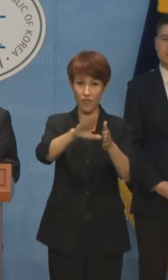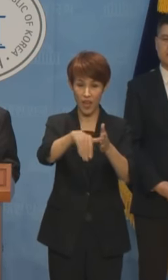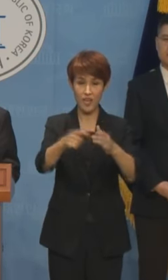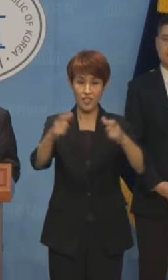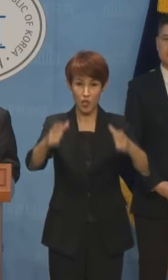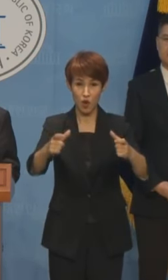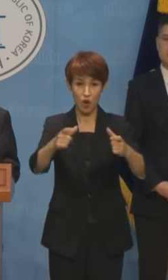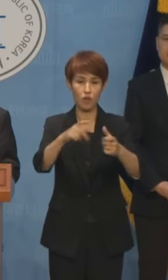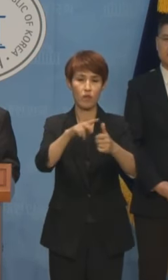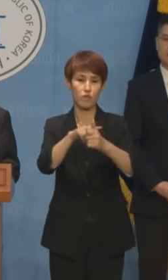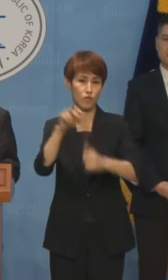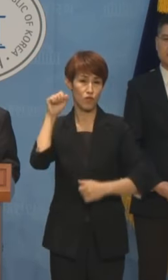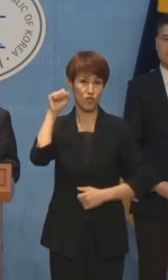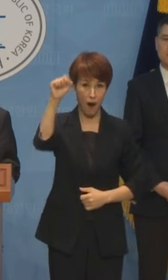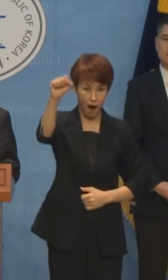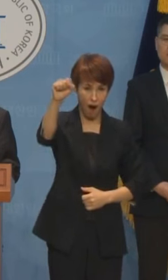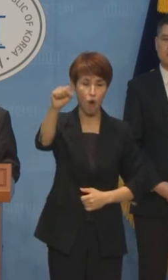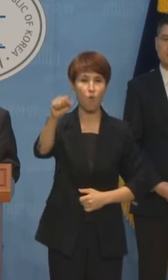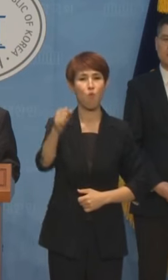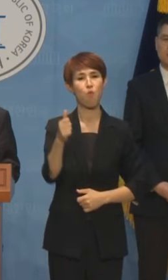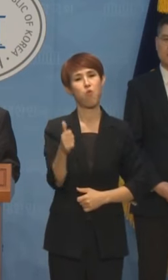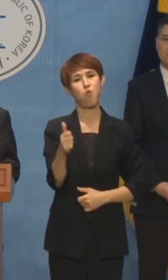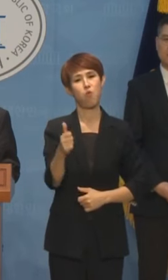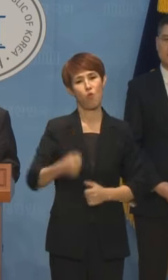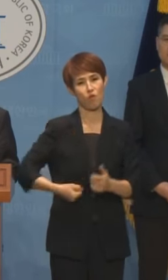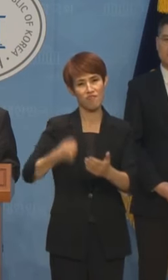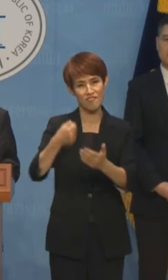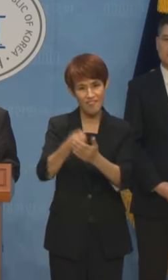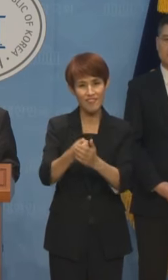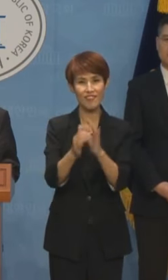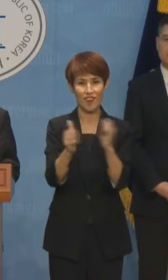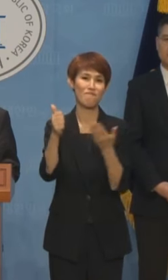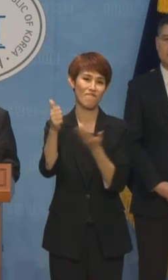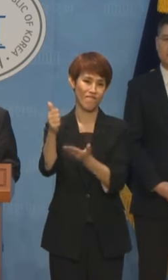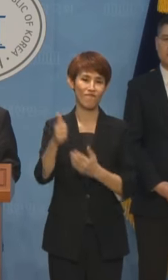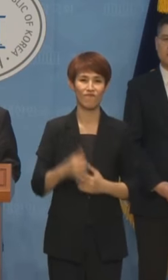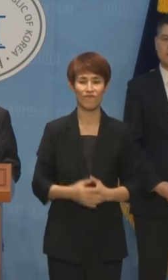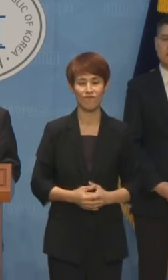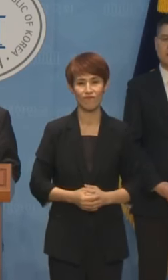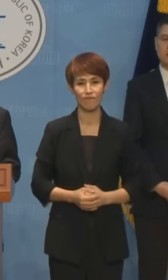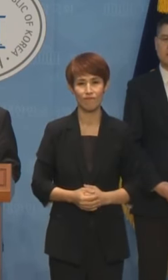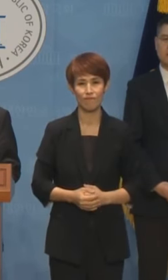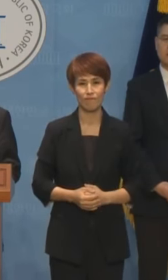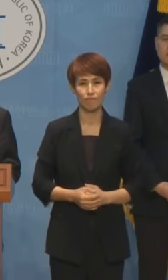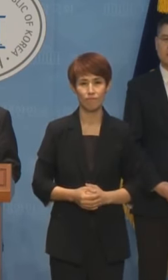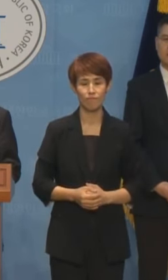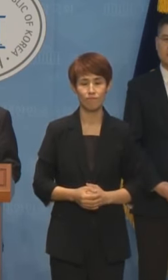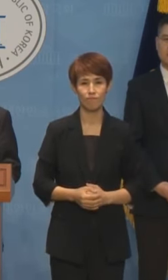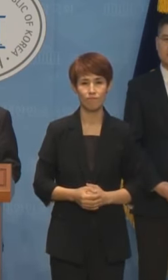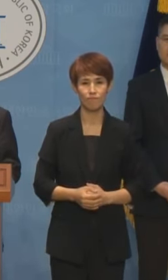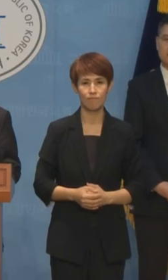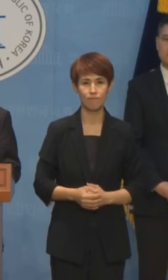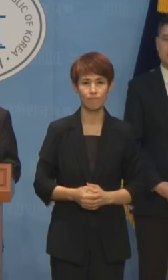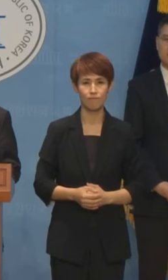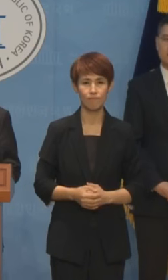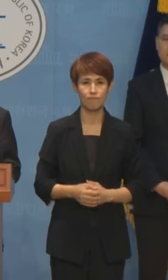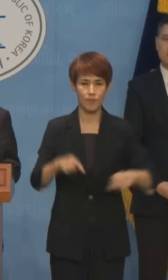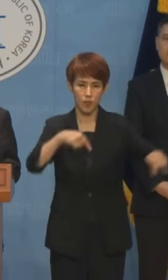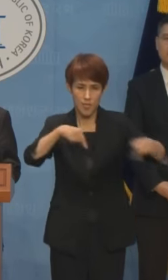지역구에 출마한 용기 있는 참전 용사입니다. 가혹한 현장